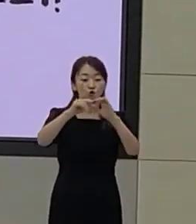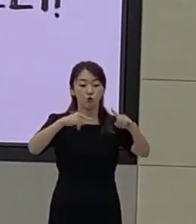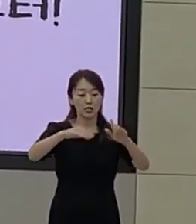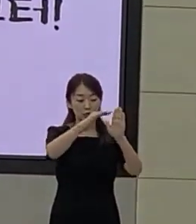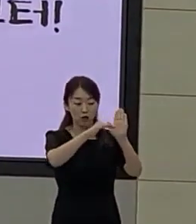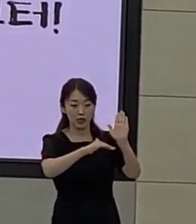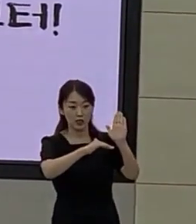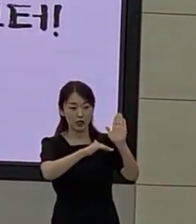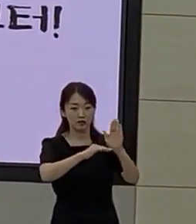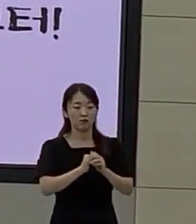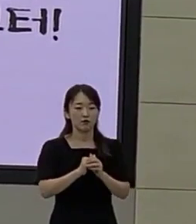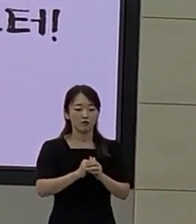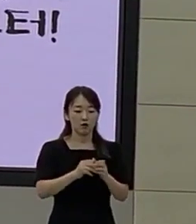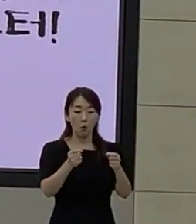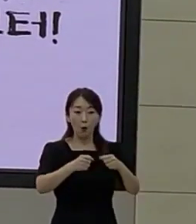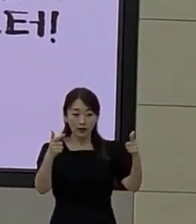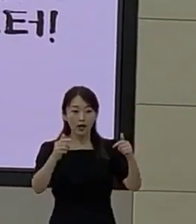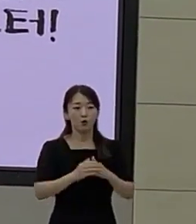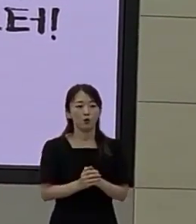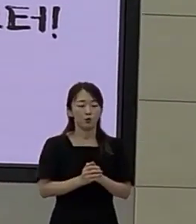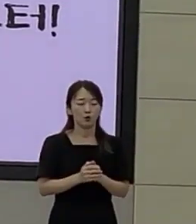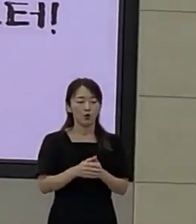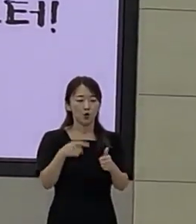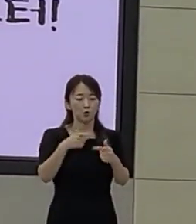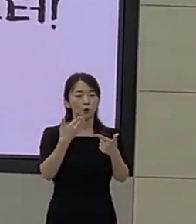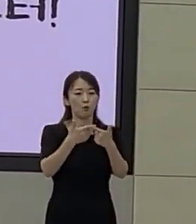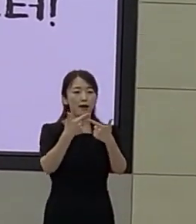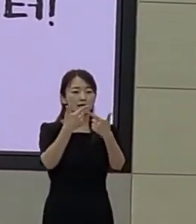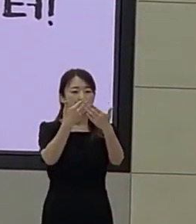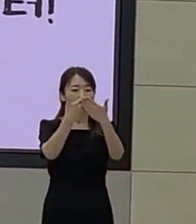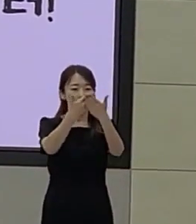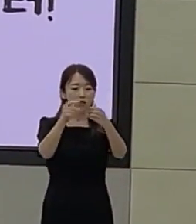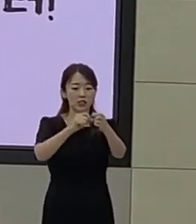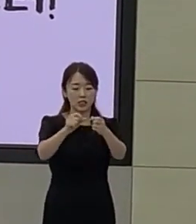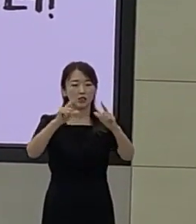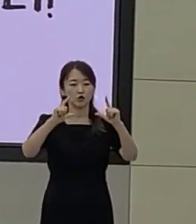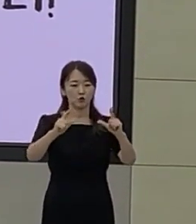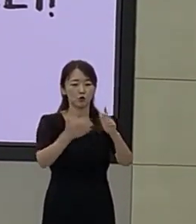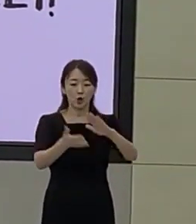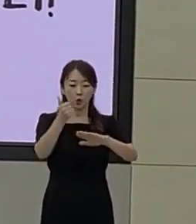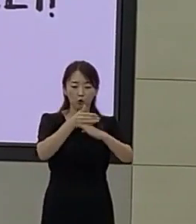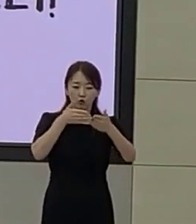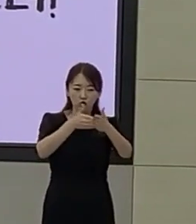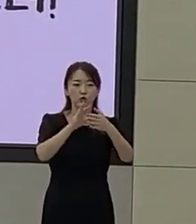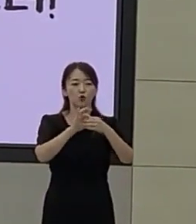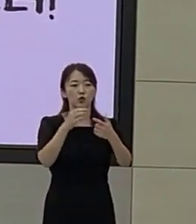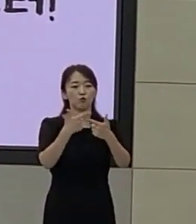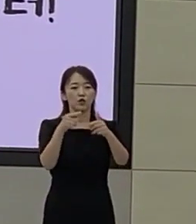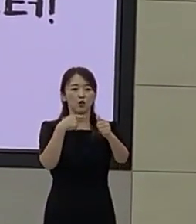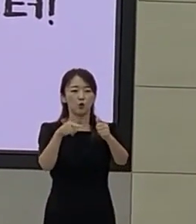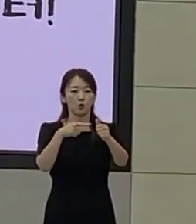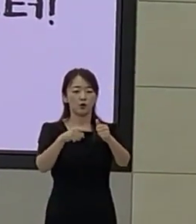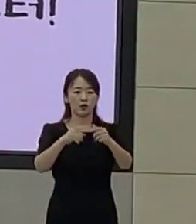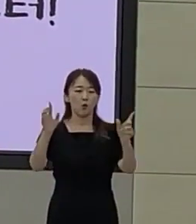정책들은 현장에 안착시키고 교육발전특구의 성공적 추진을 통해